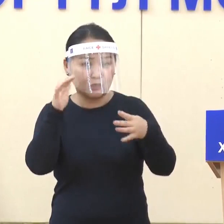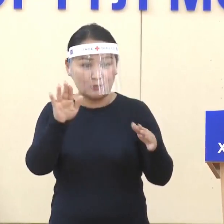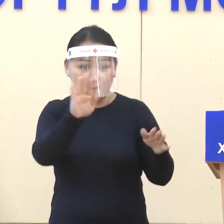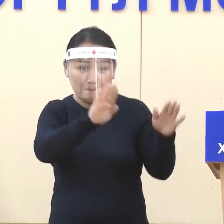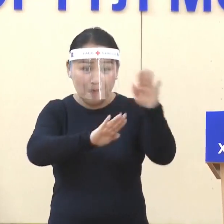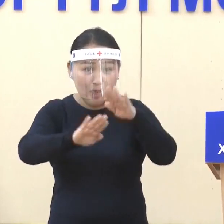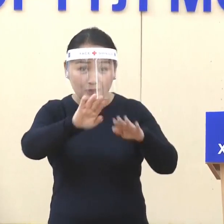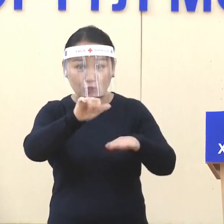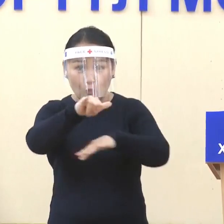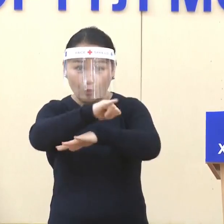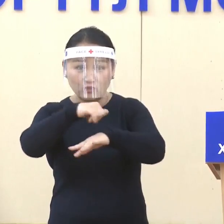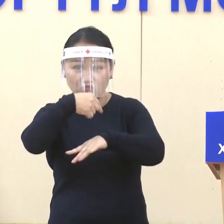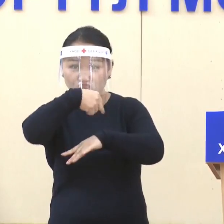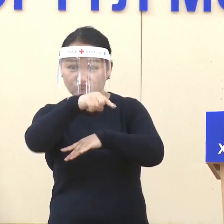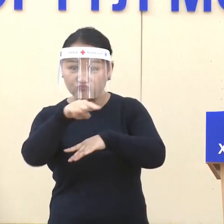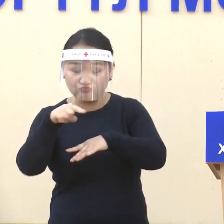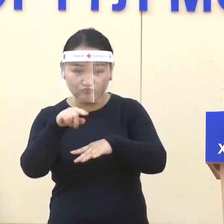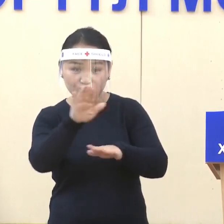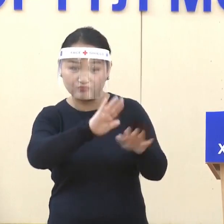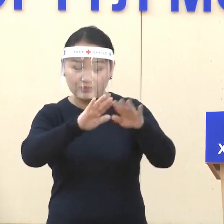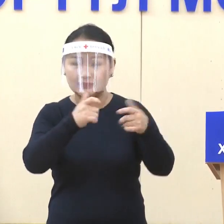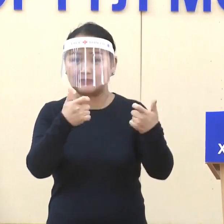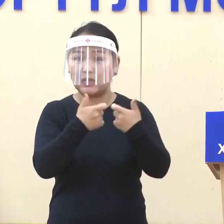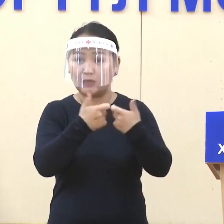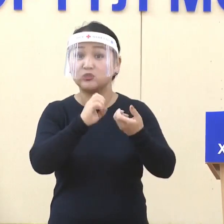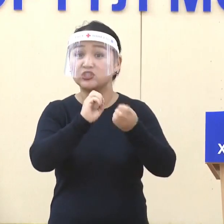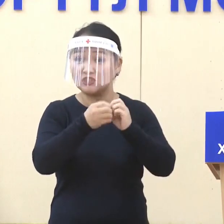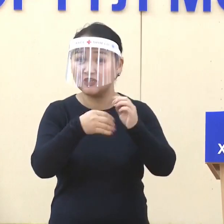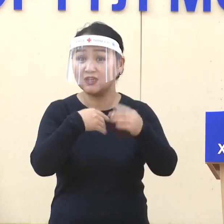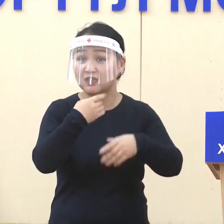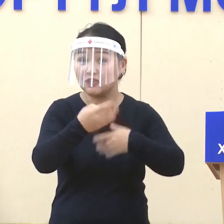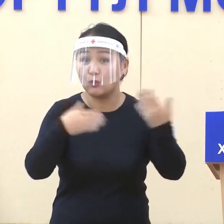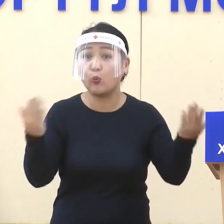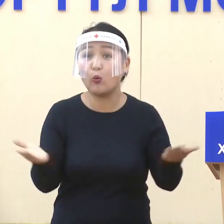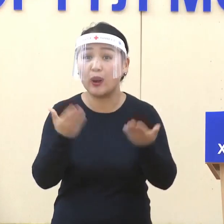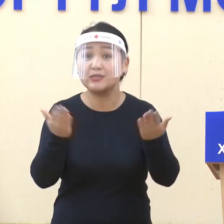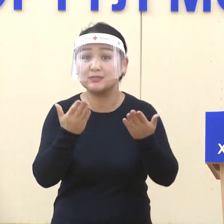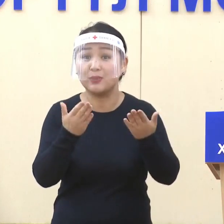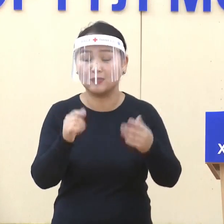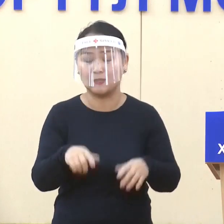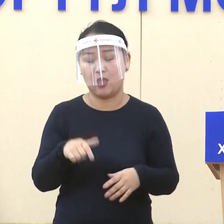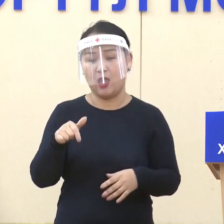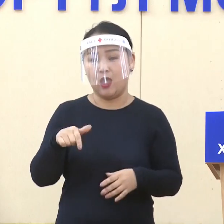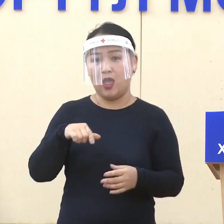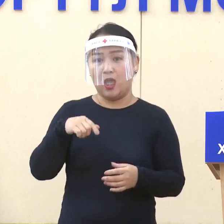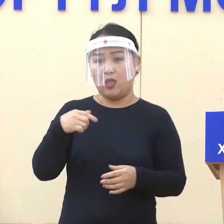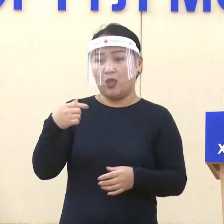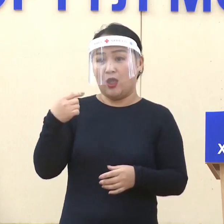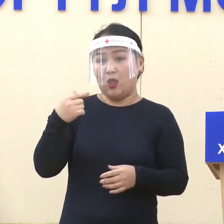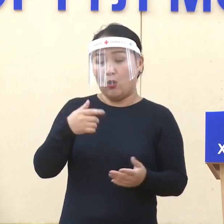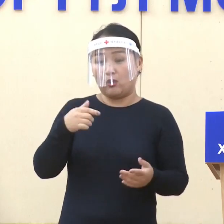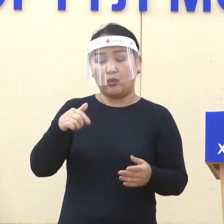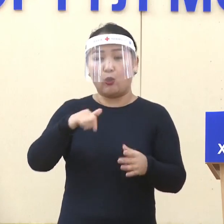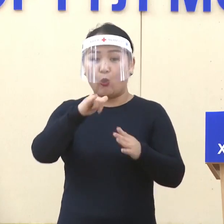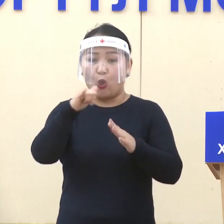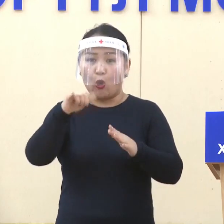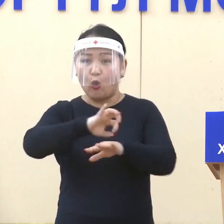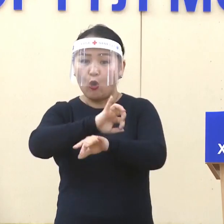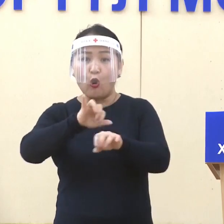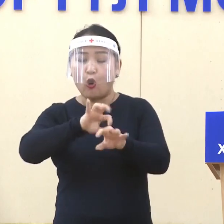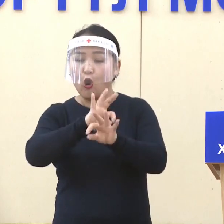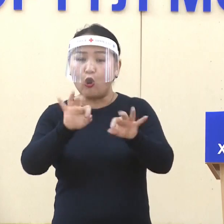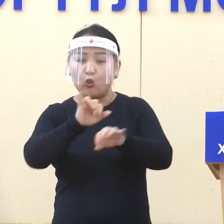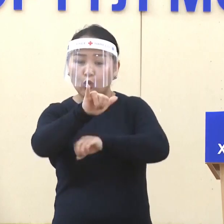уриалсан. Дэлхий эрүүл мэндийн байгууллагаас өнгөрсөн 7 өнөгт улс орнуудын харах хэмжээний өдөрдөмжийг шинжлэн